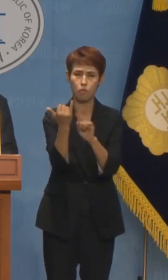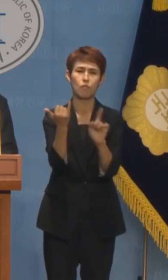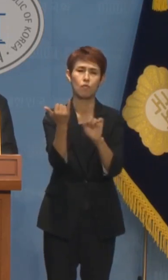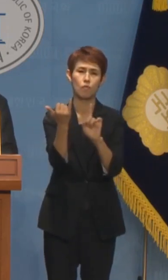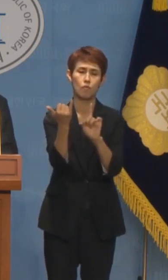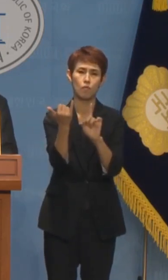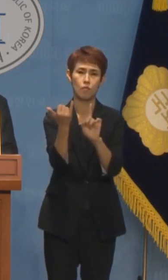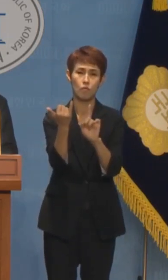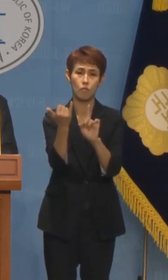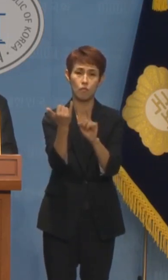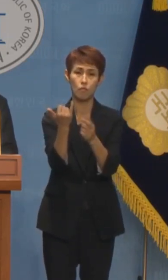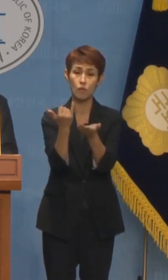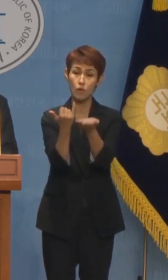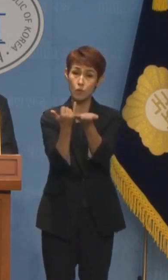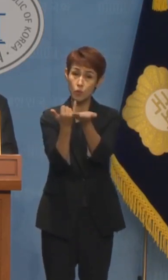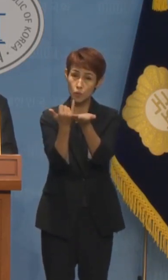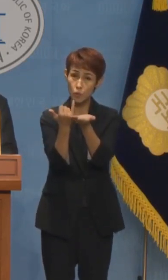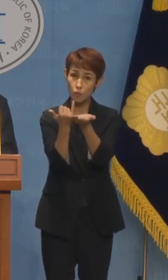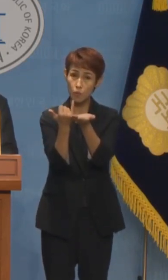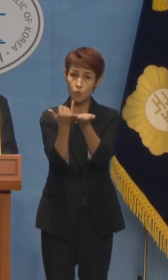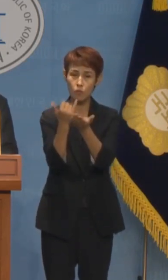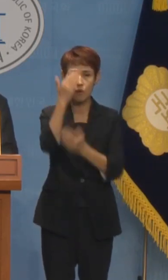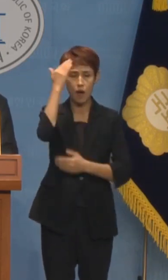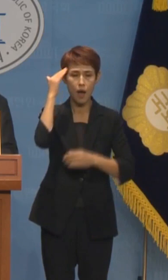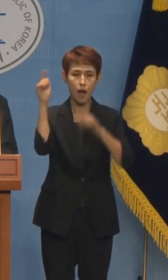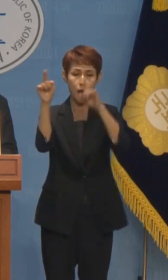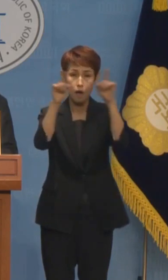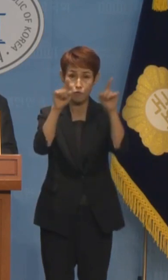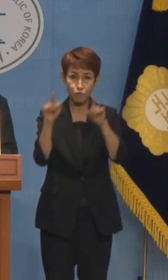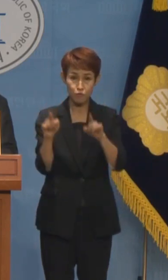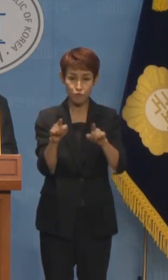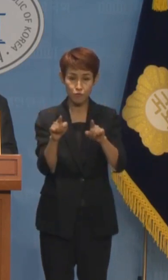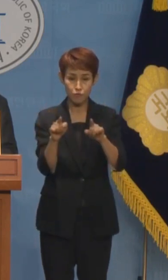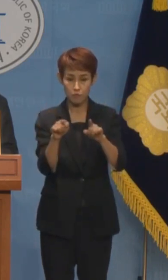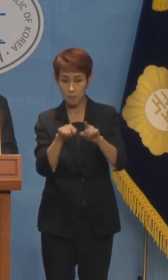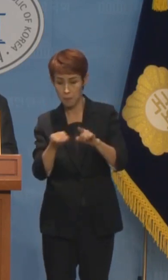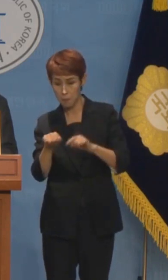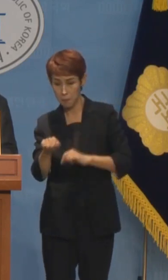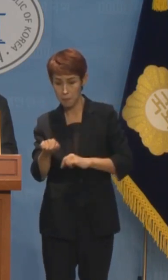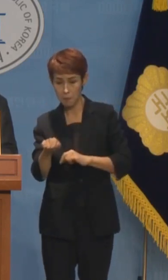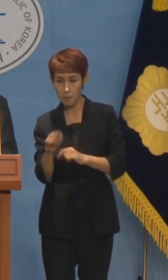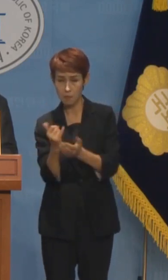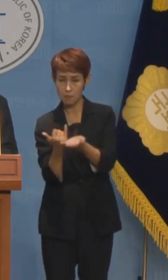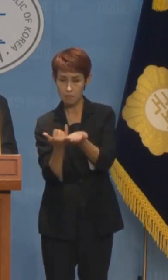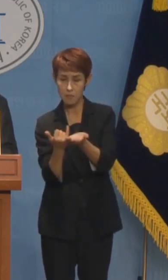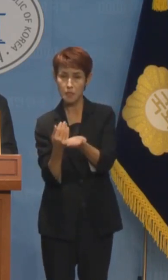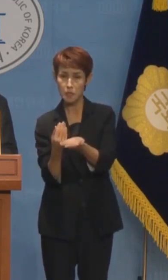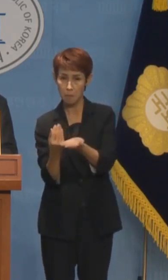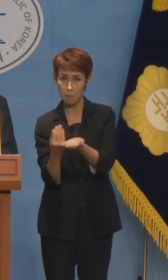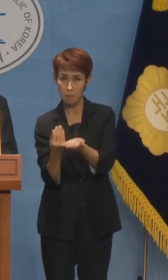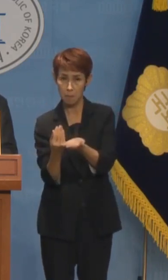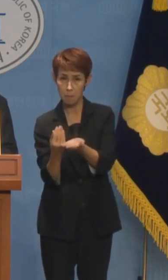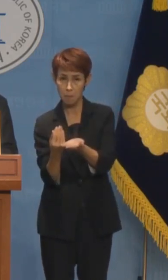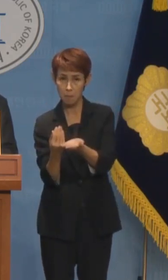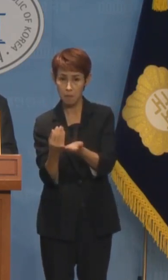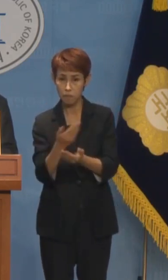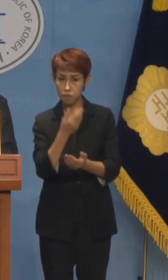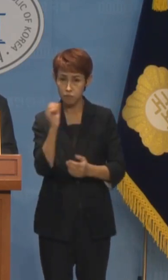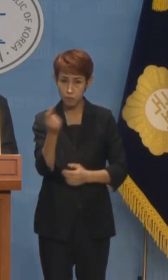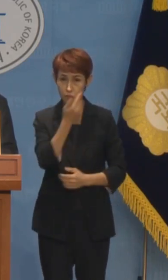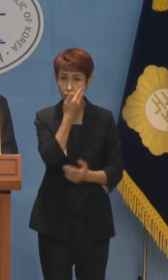독도가 단순하게 한반도 동쪽 끝에 있는 섬이기 때문에 그래서 중요한